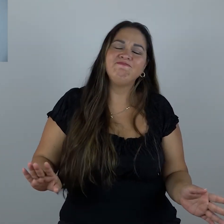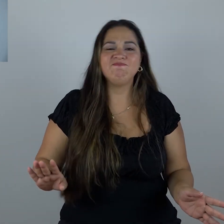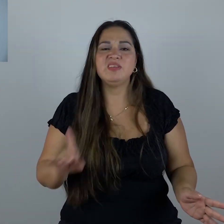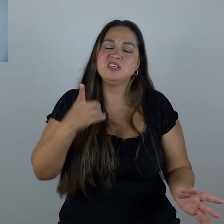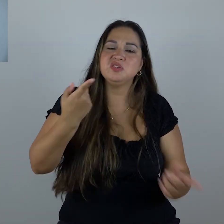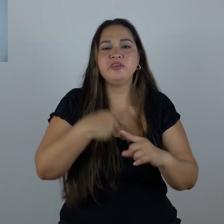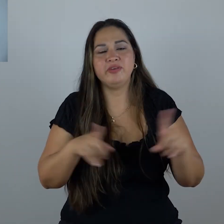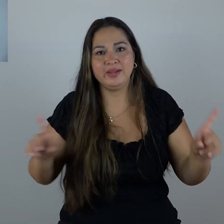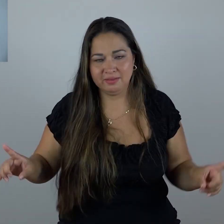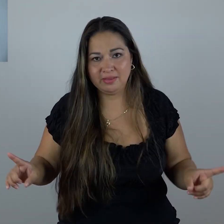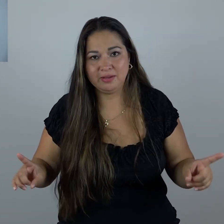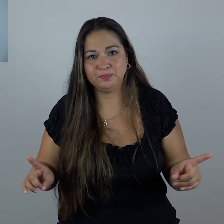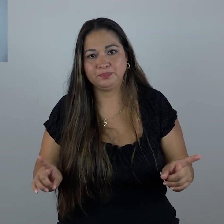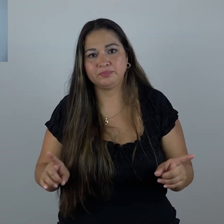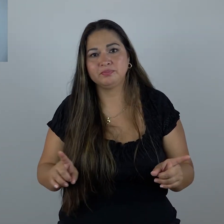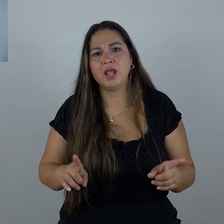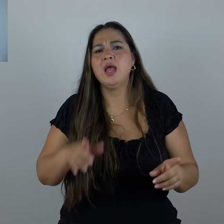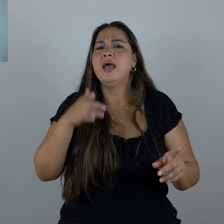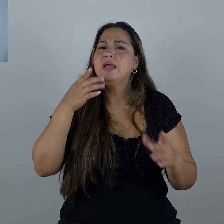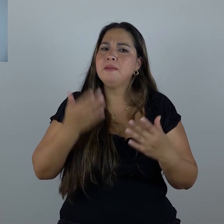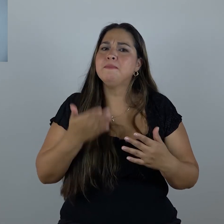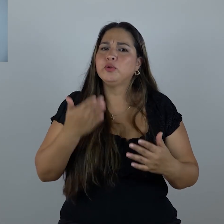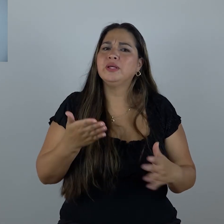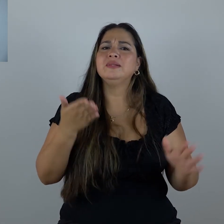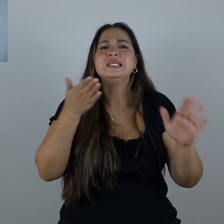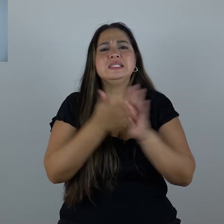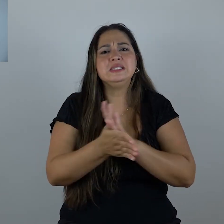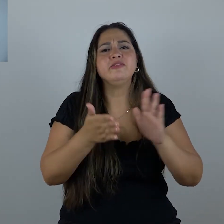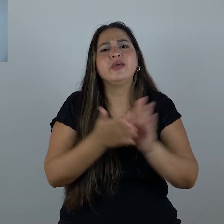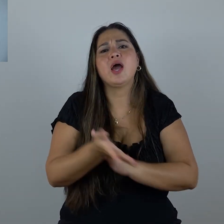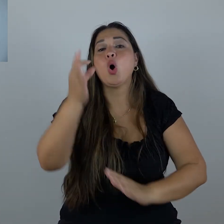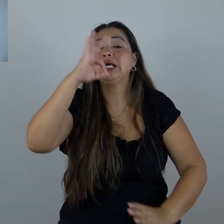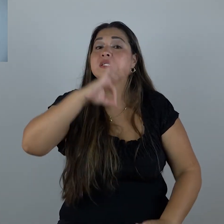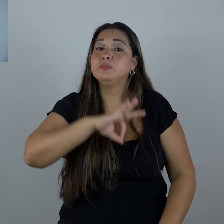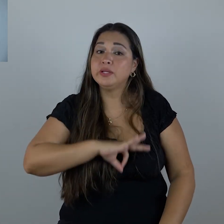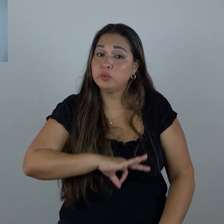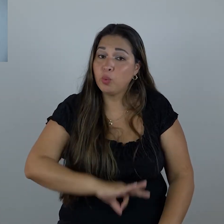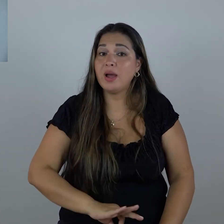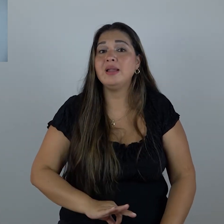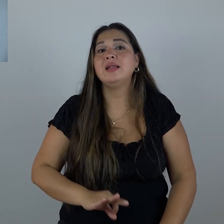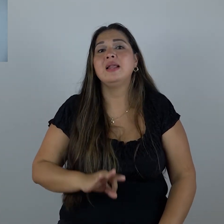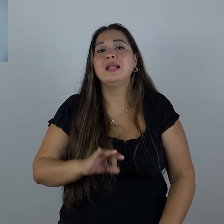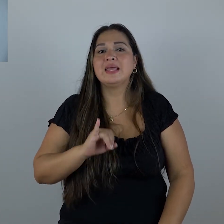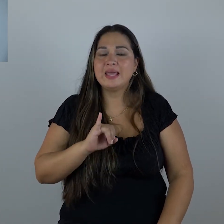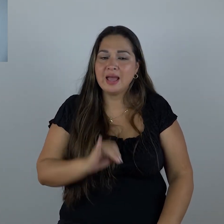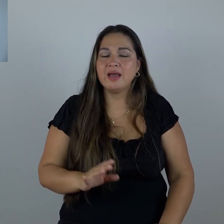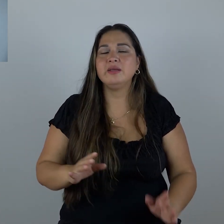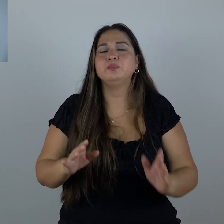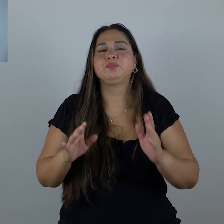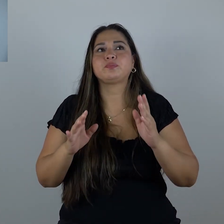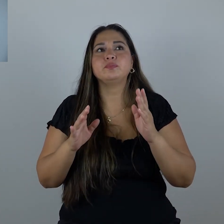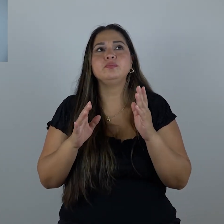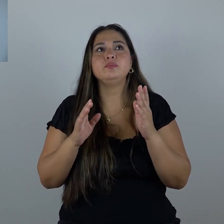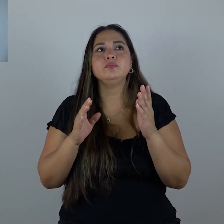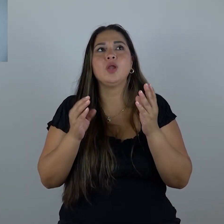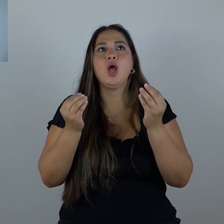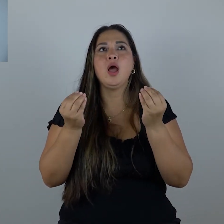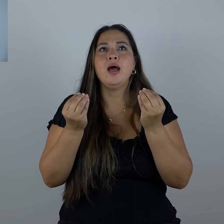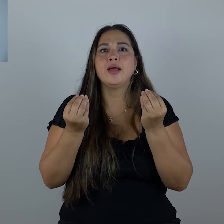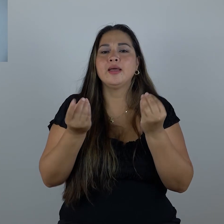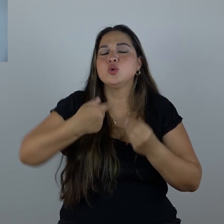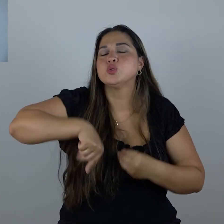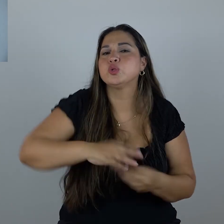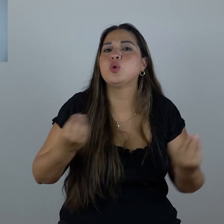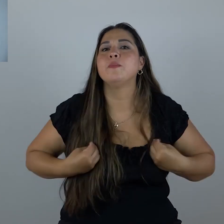que tiene el bautismo es el significado tan profundo y tan espiritual que tiene. Sepultados en Cristo